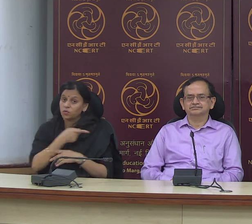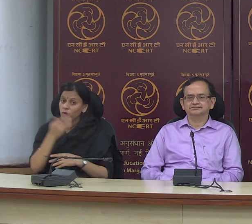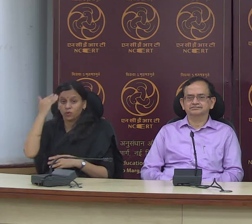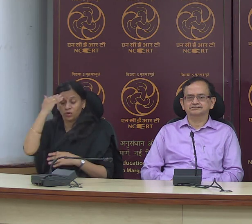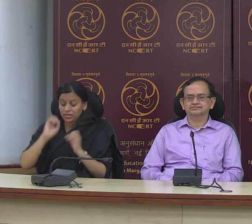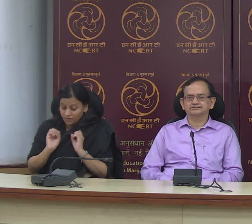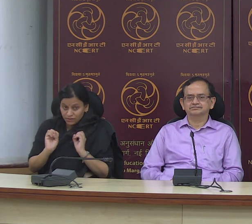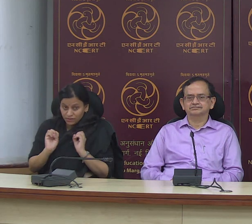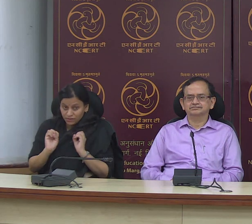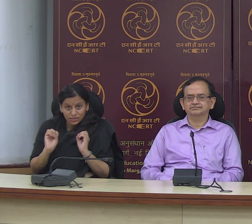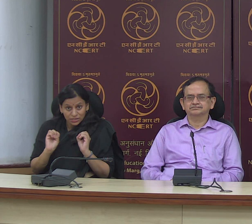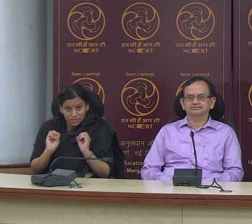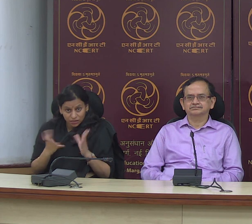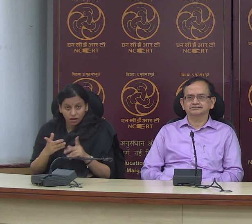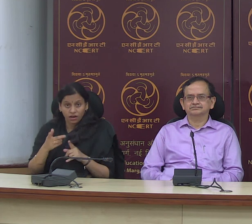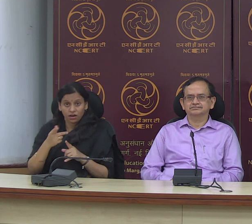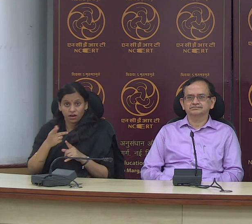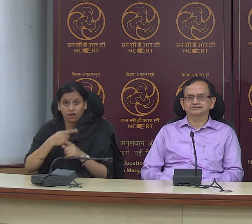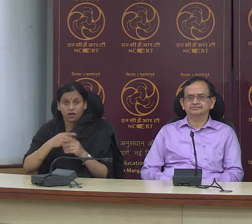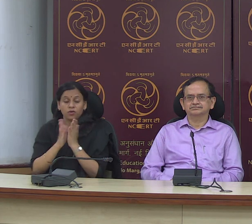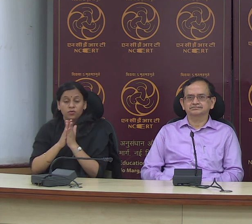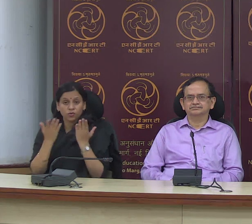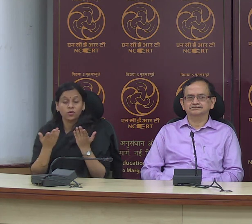ड्यूरिंग द प्रोडक्शन ऑफ दीज टेक्स्ट बुक्स